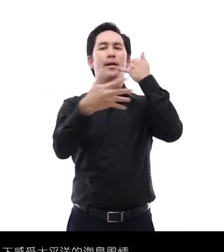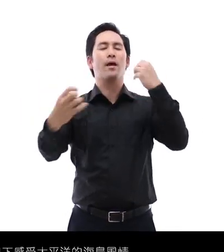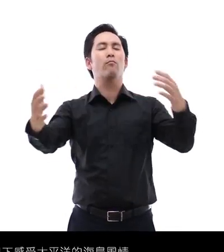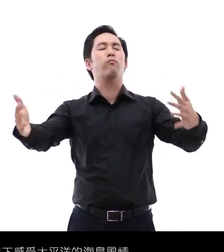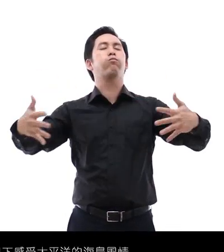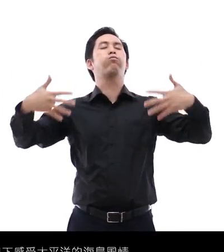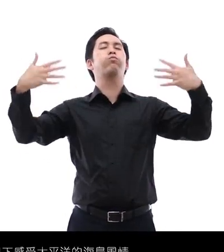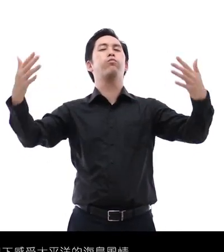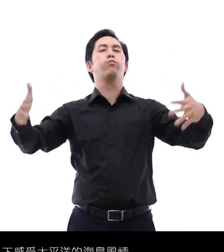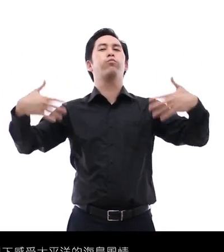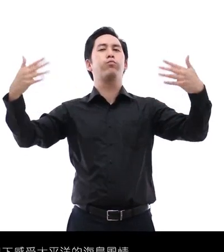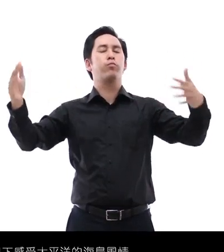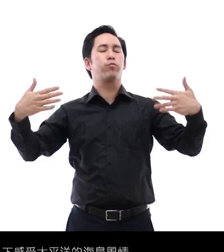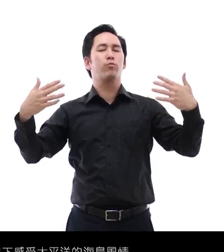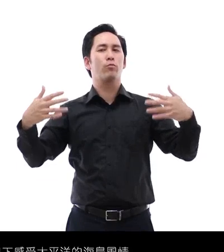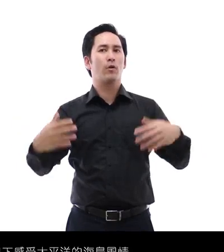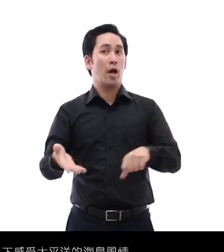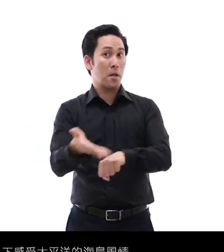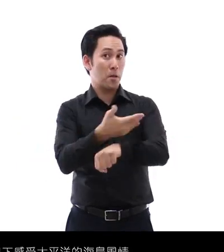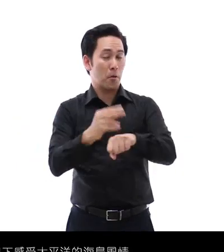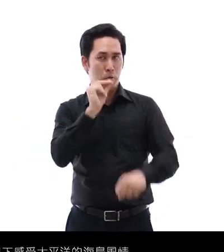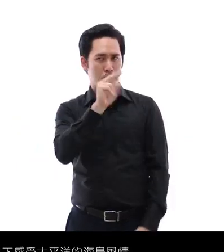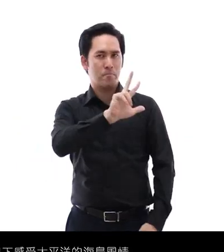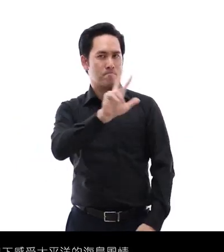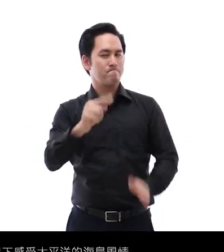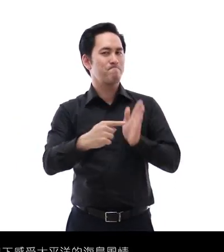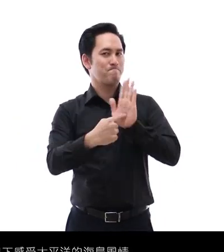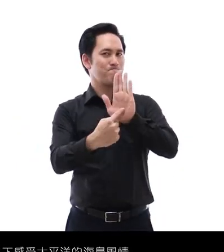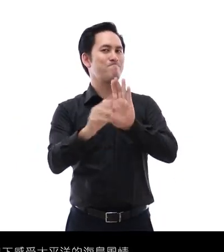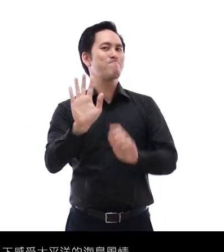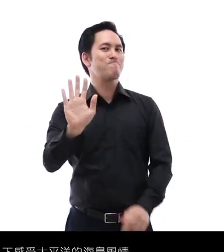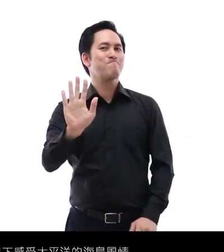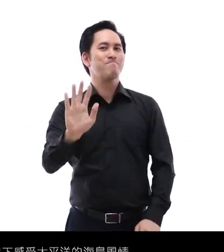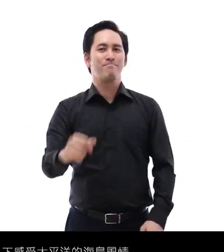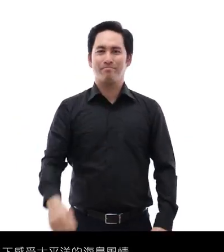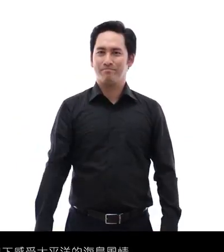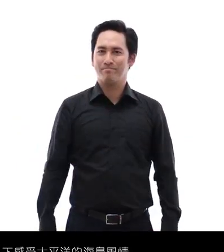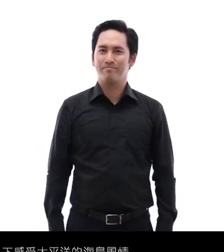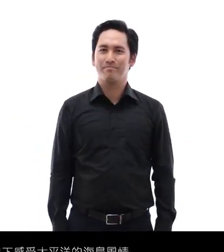在阵阵海风下感受太平洋的海岛风情。